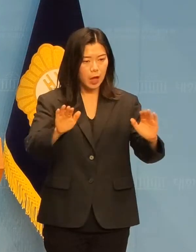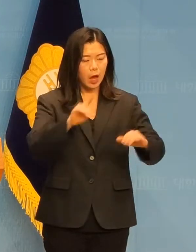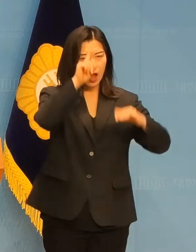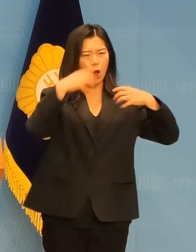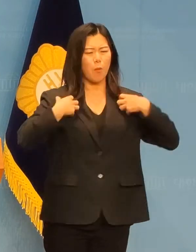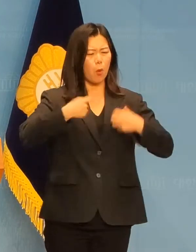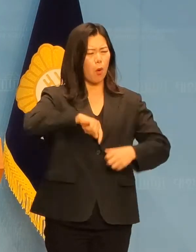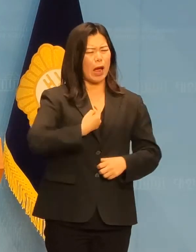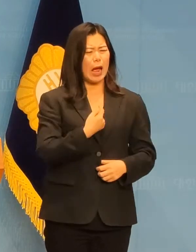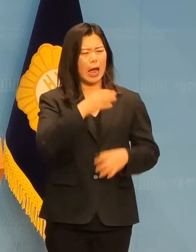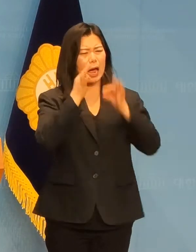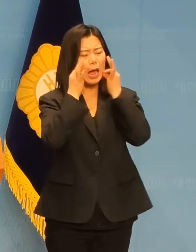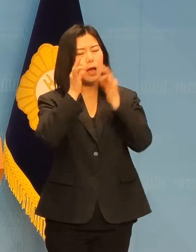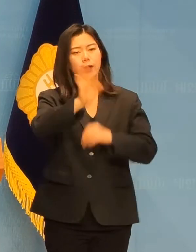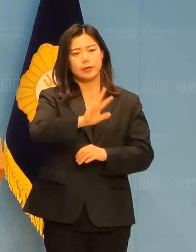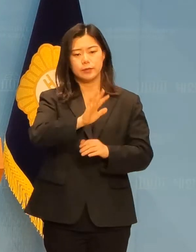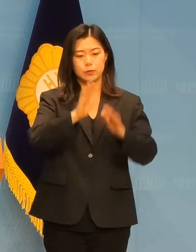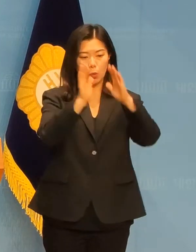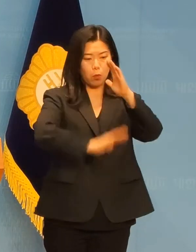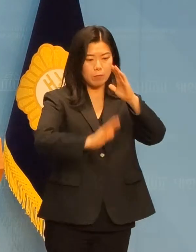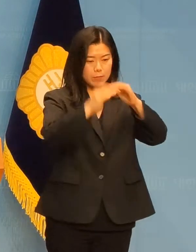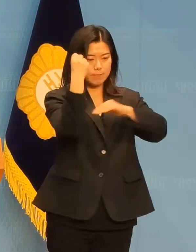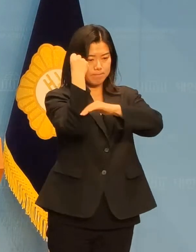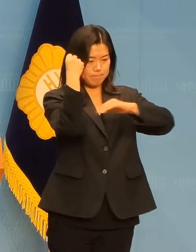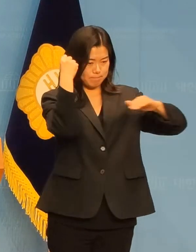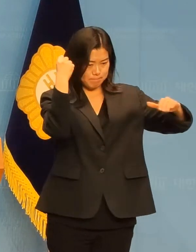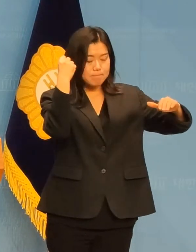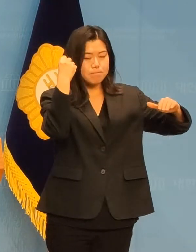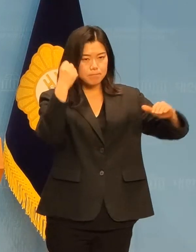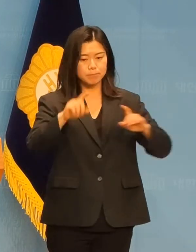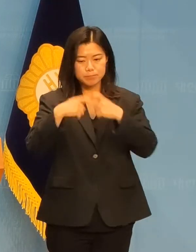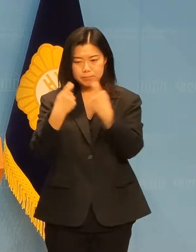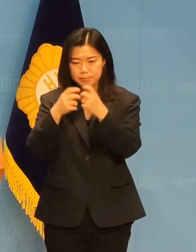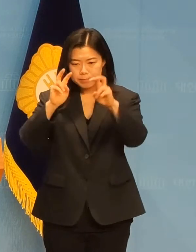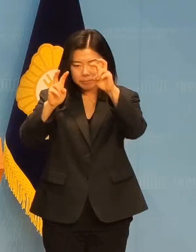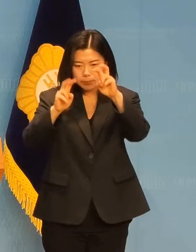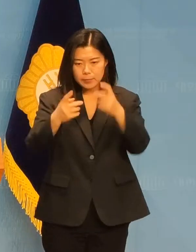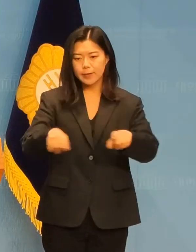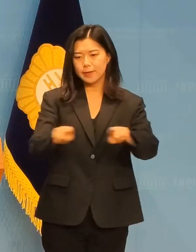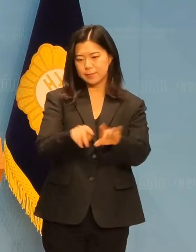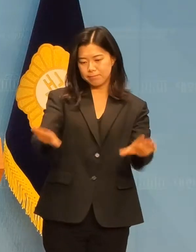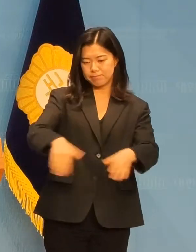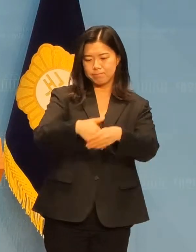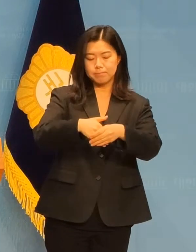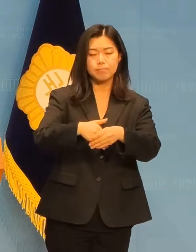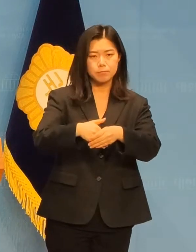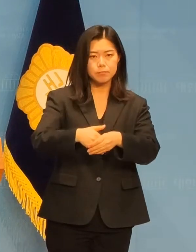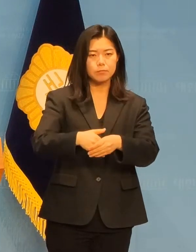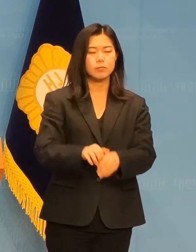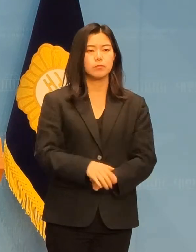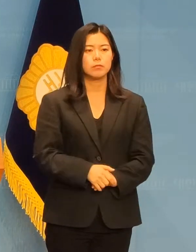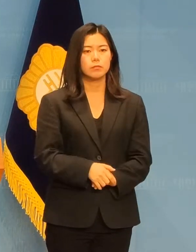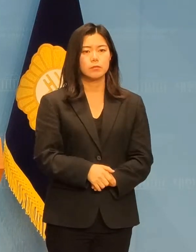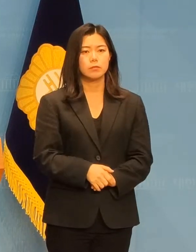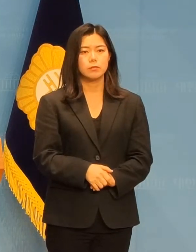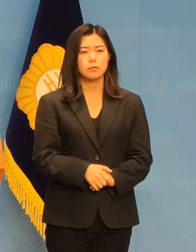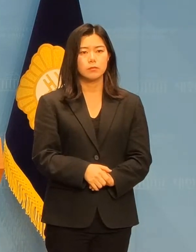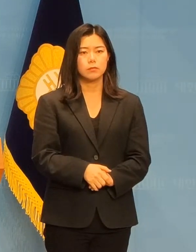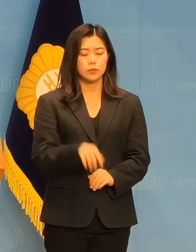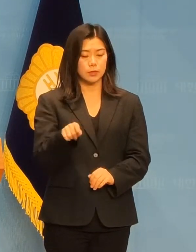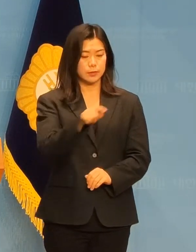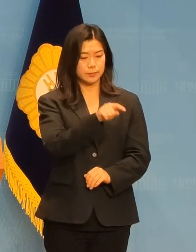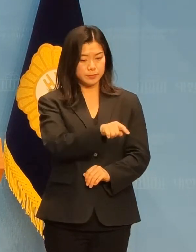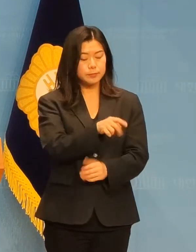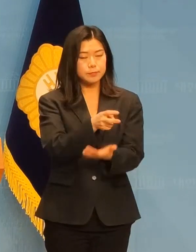수 없습니다. 공공이 기준을 세우고 민간이 책임 있는 파트너로 참여하는 구조입니다. 저는 이 두